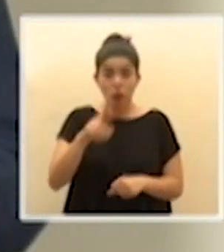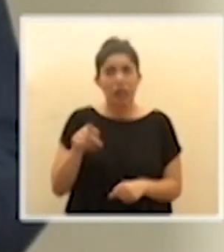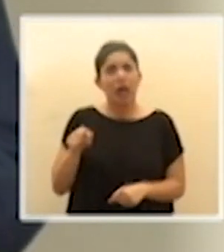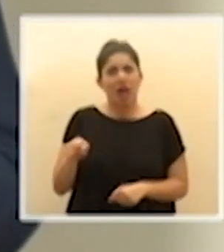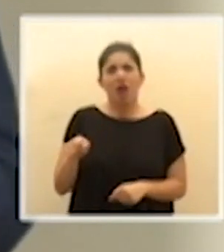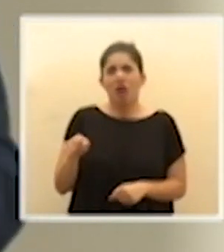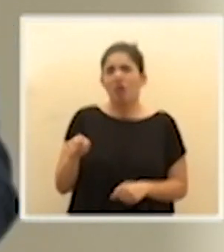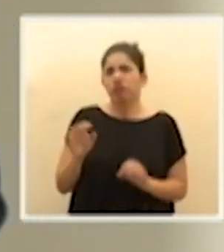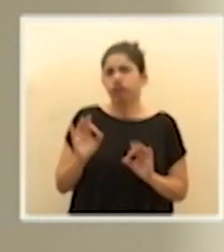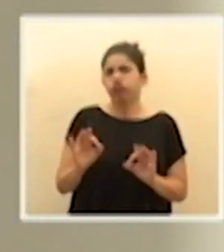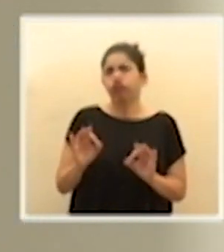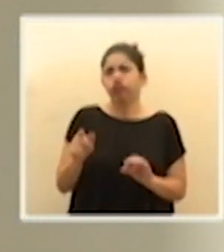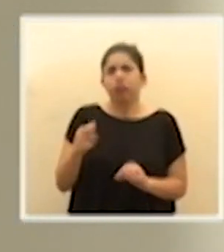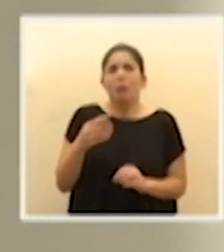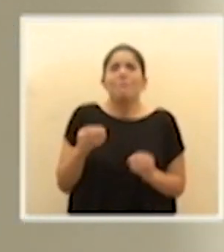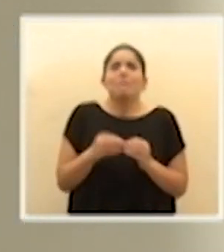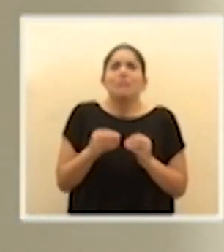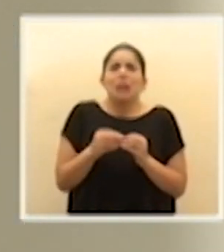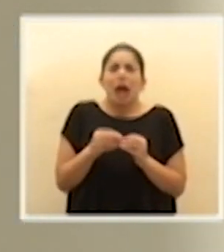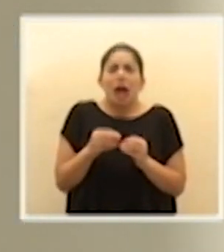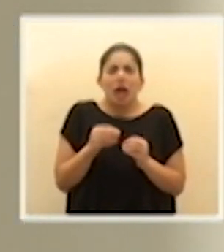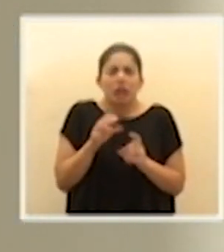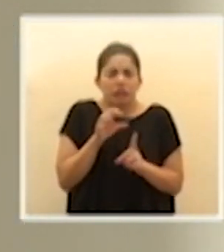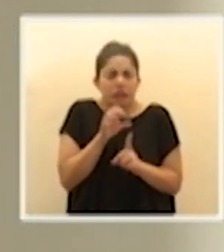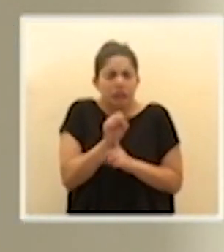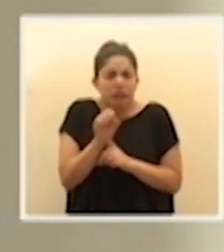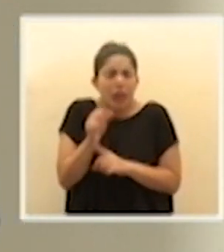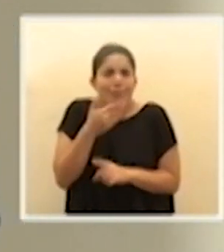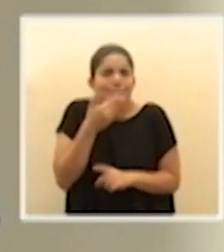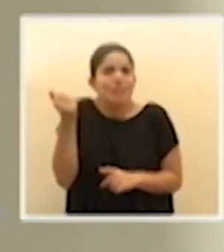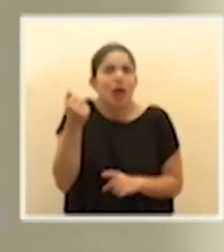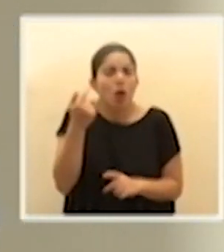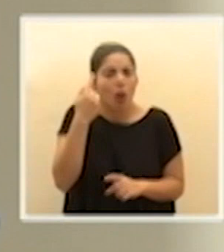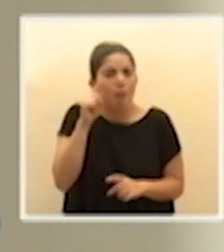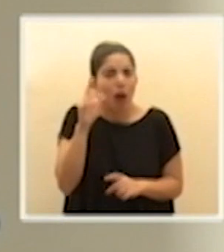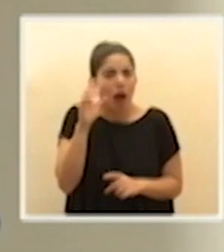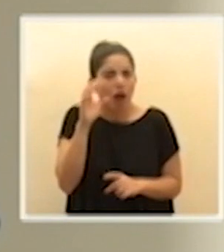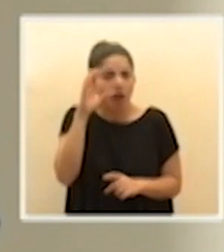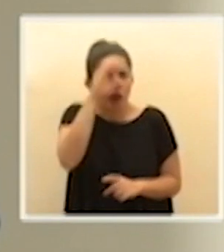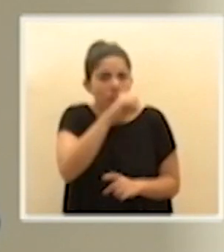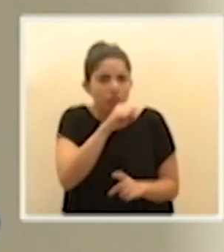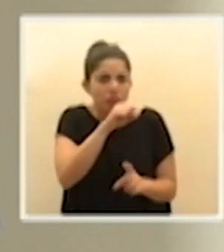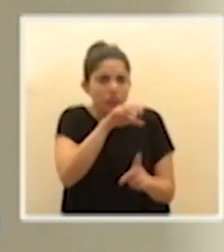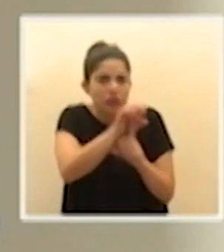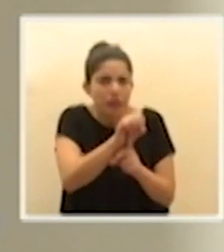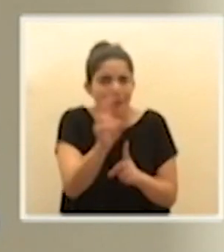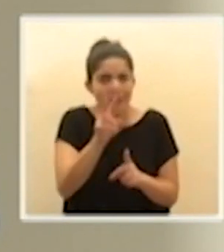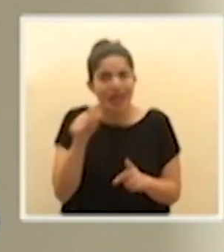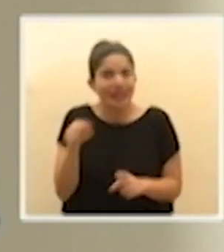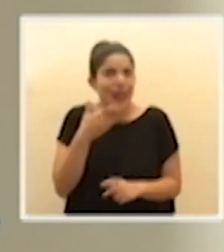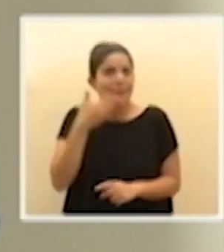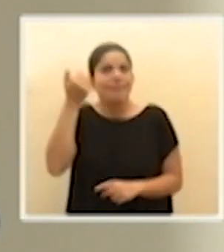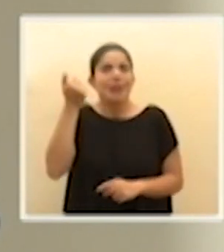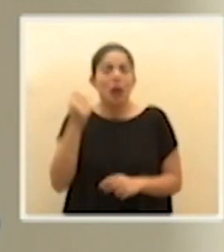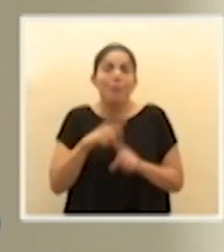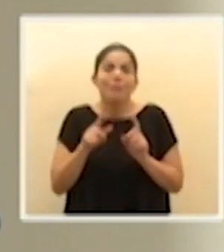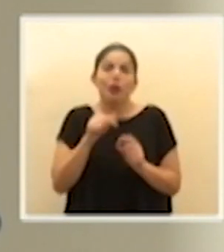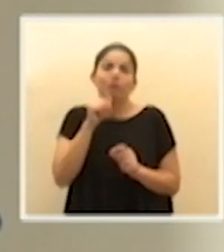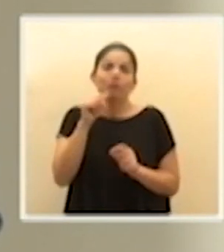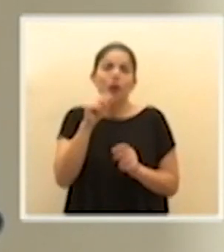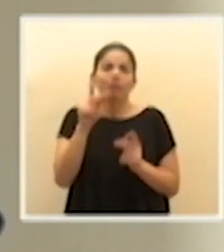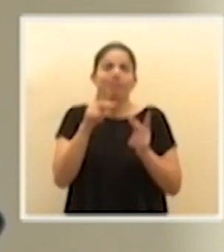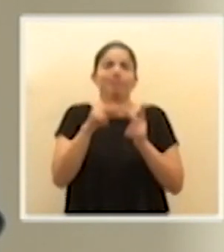son las más sensibles y las mejores que hay para detectar el virus. Pero